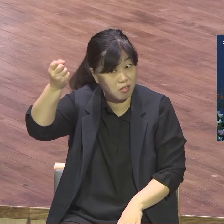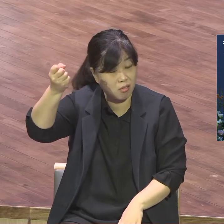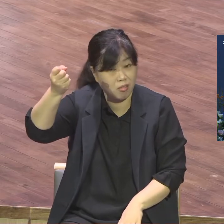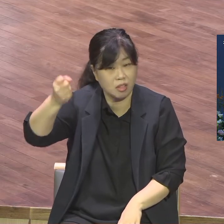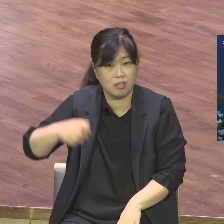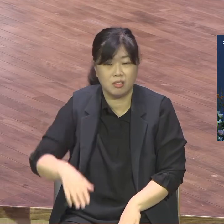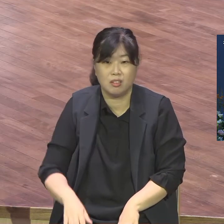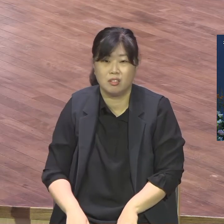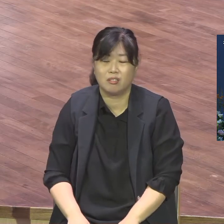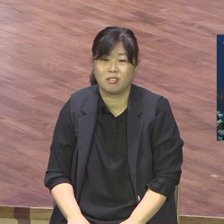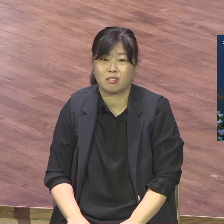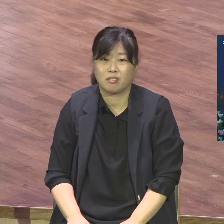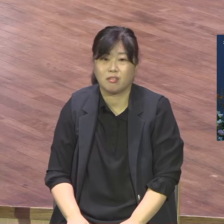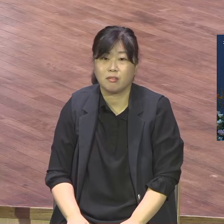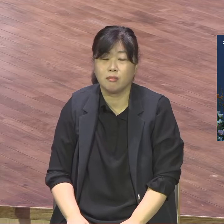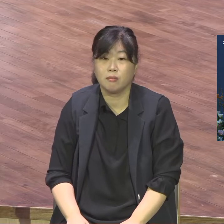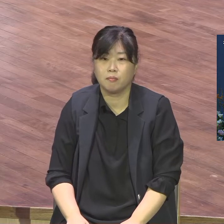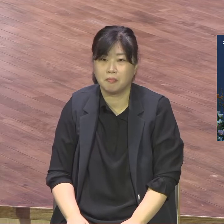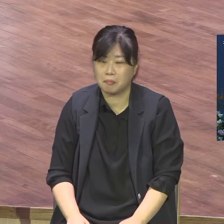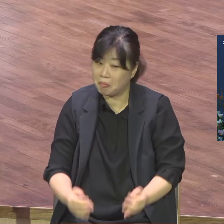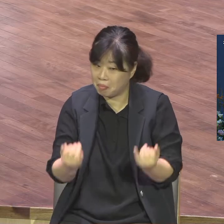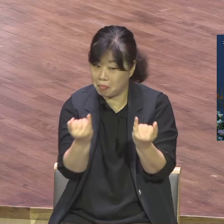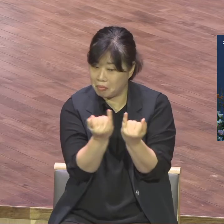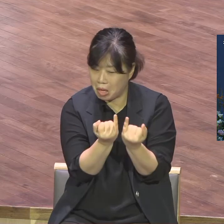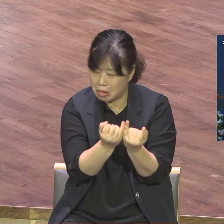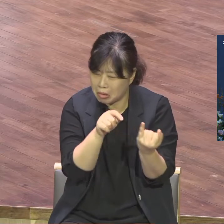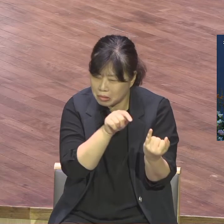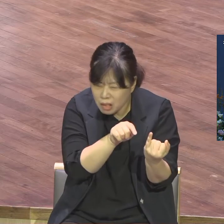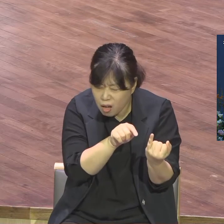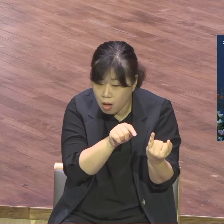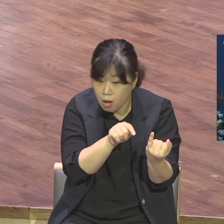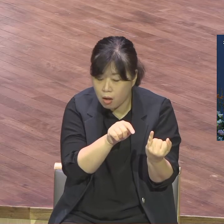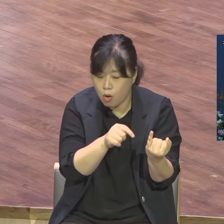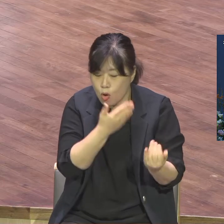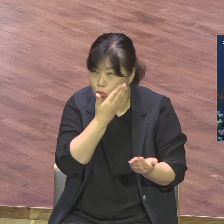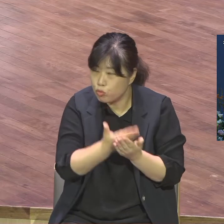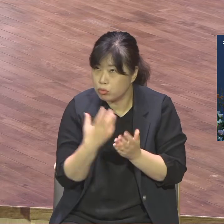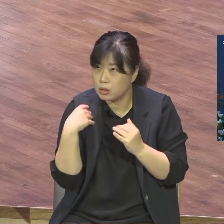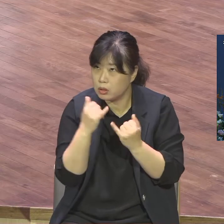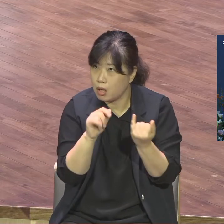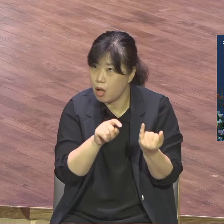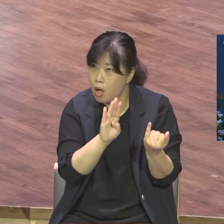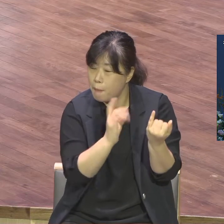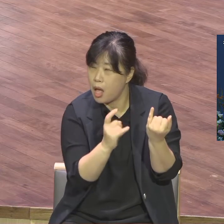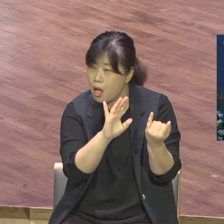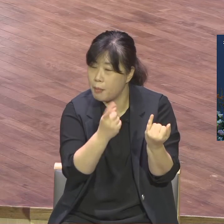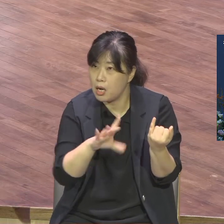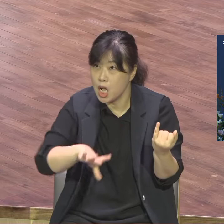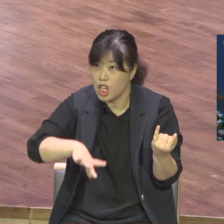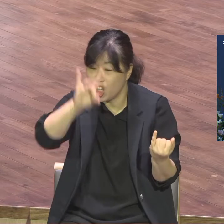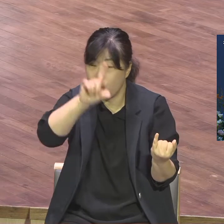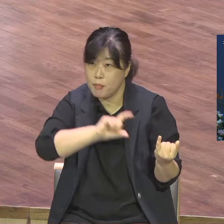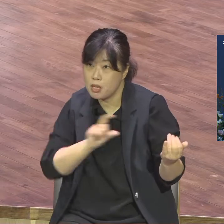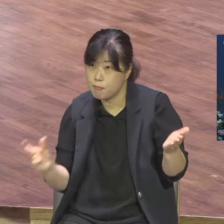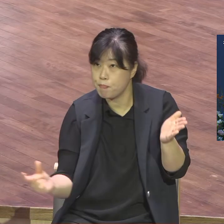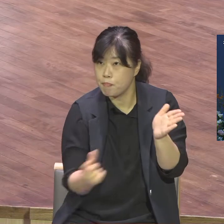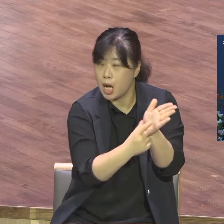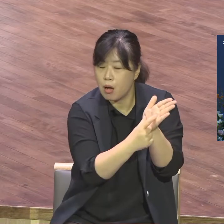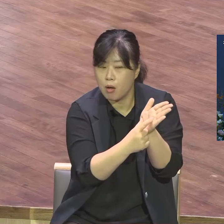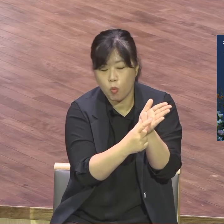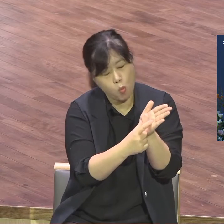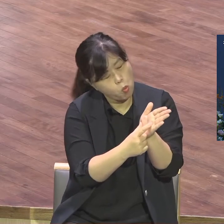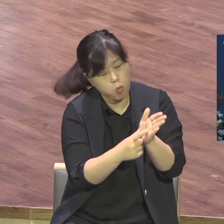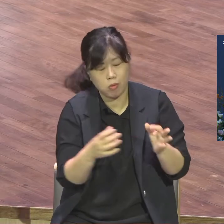문화적 배경으로 볼 때 여자 종직자를 가장 먼저 언급하는 것 자체가 아주